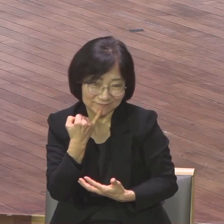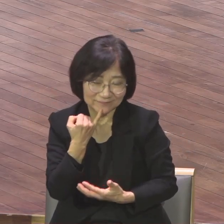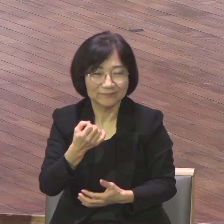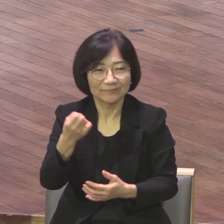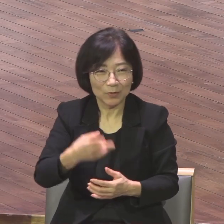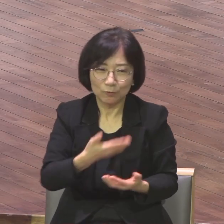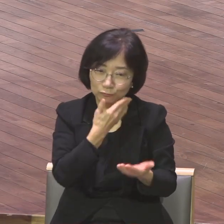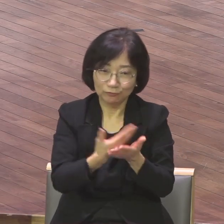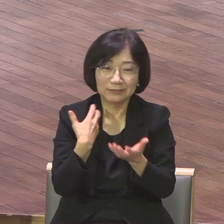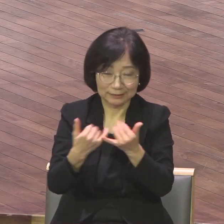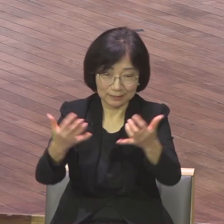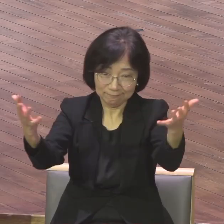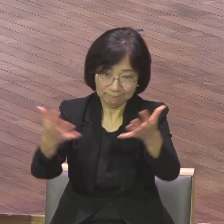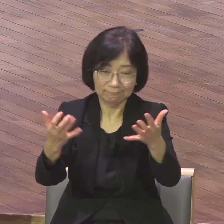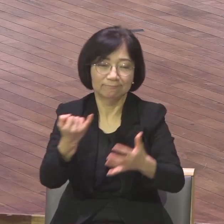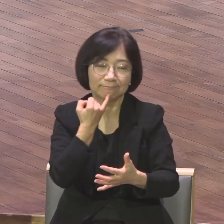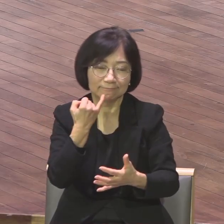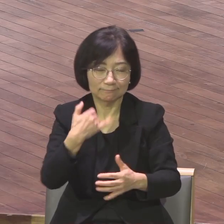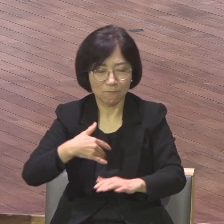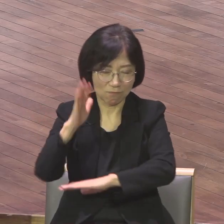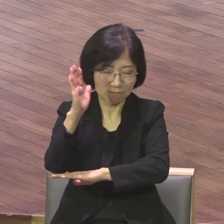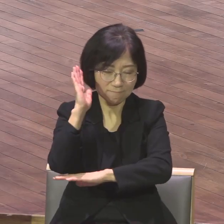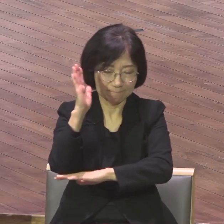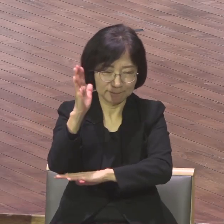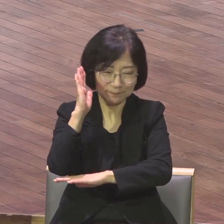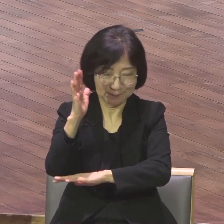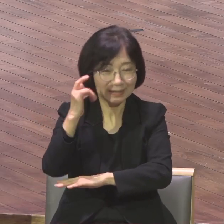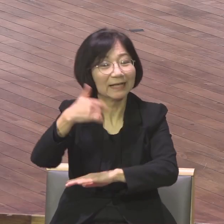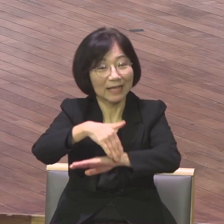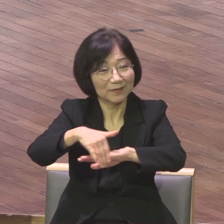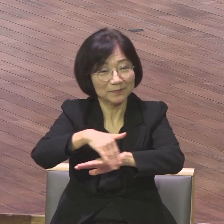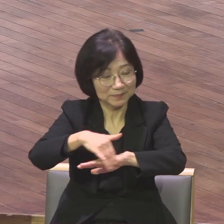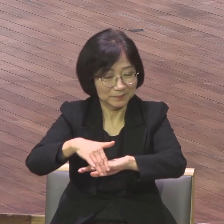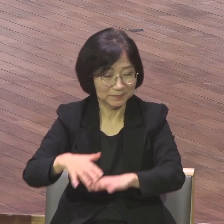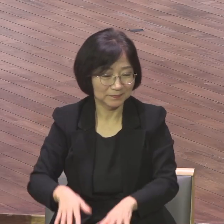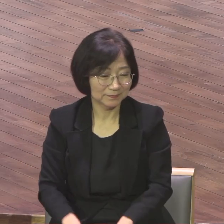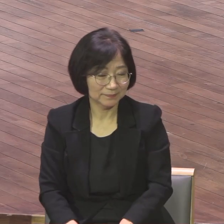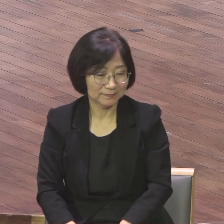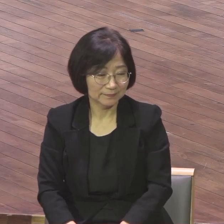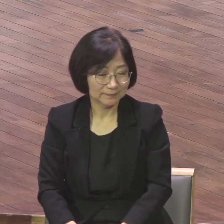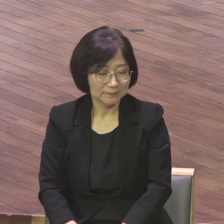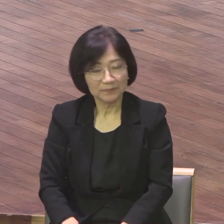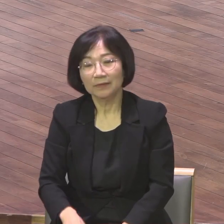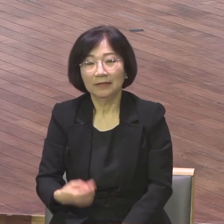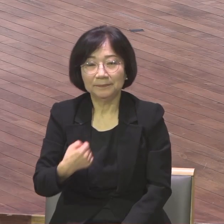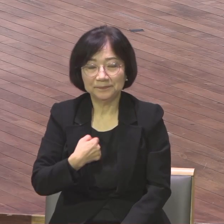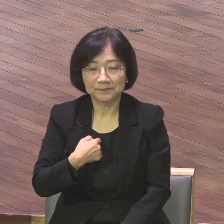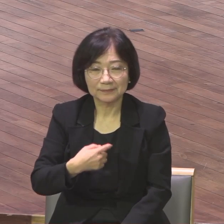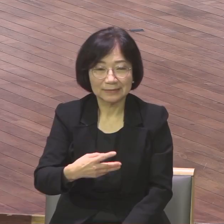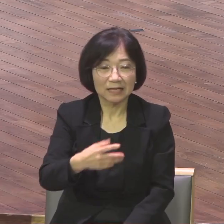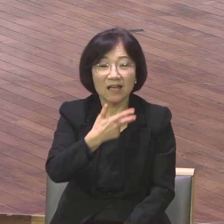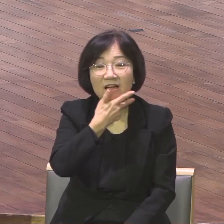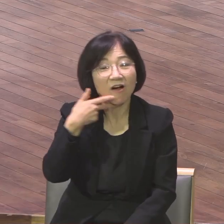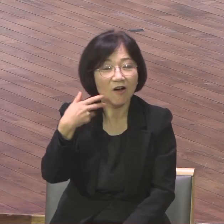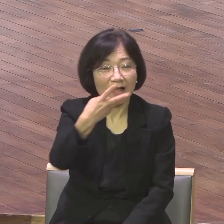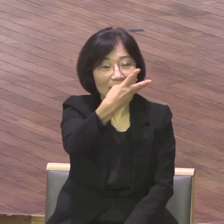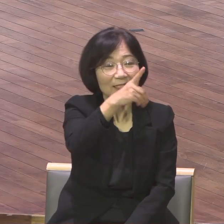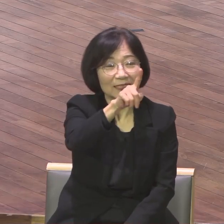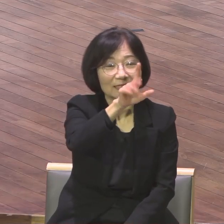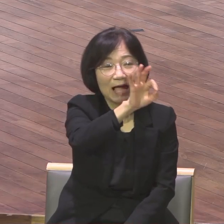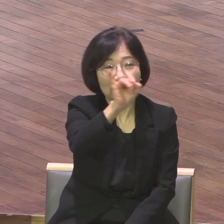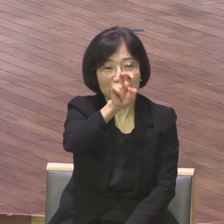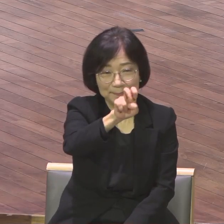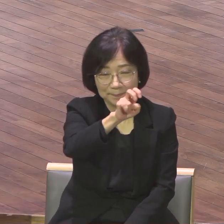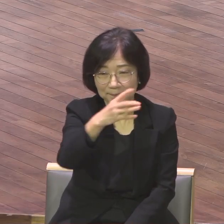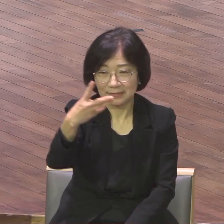물결을 일어나도록 언약적 도전을 하게 될 것입니다. 제가 타임 리더십이라는 그런 제목으로